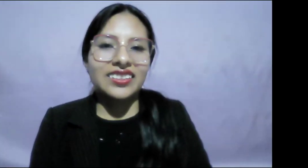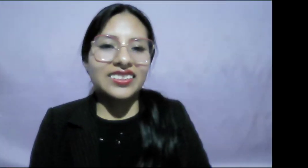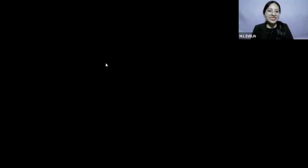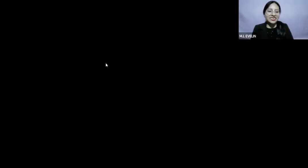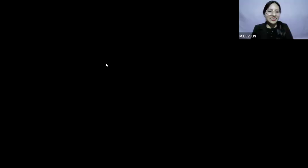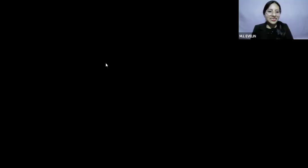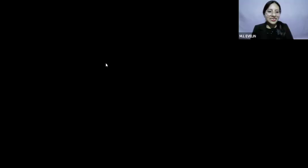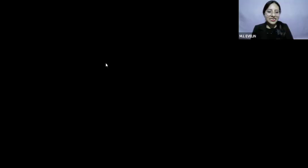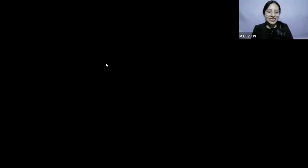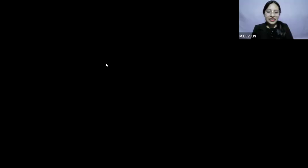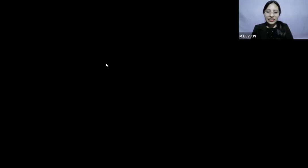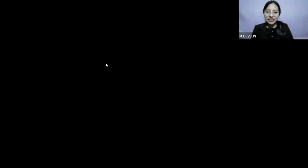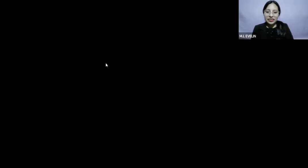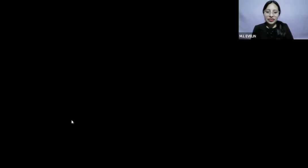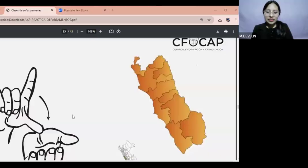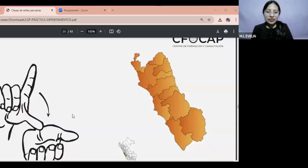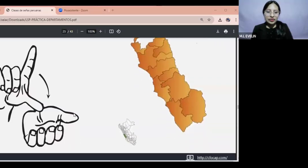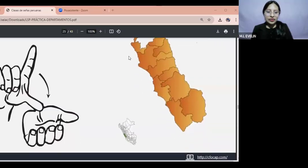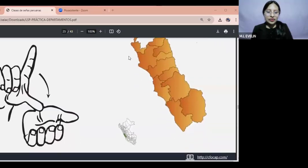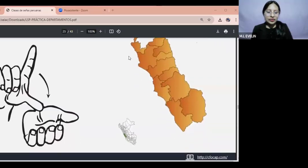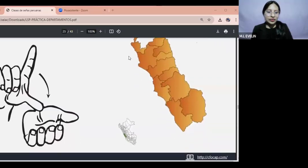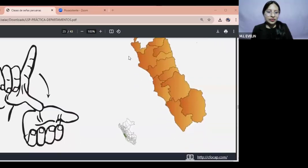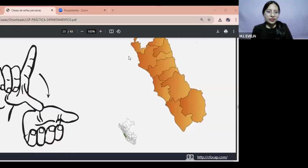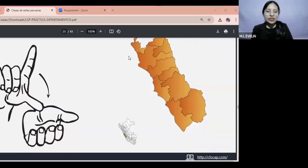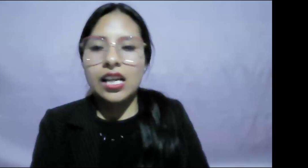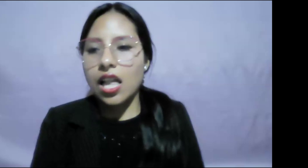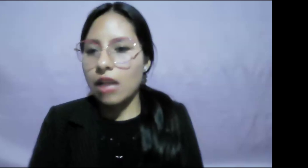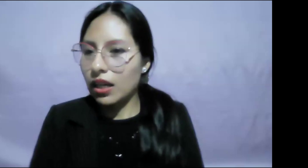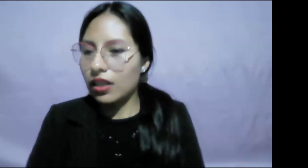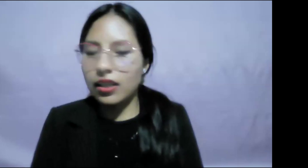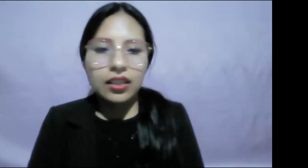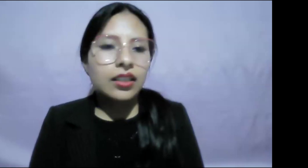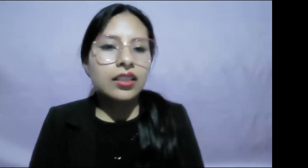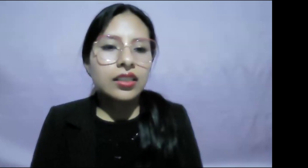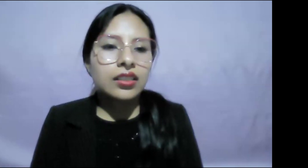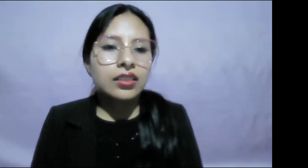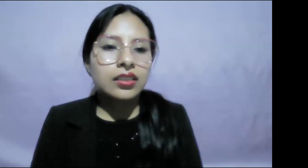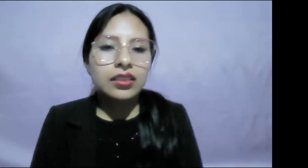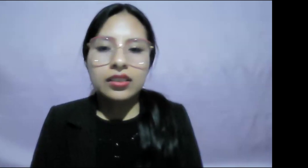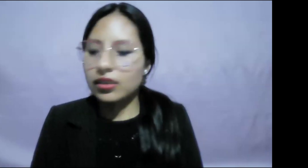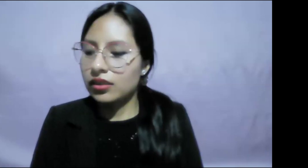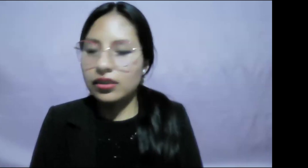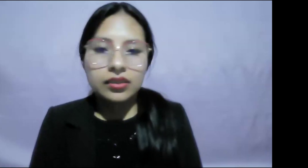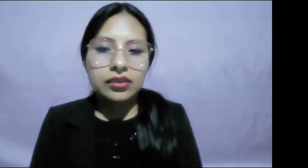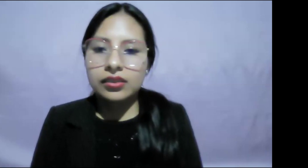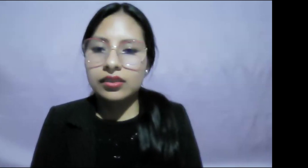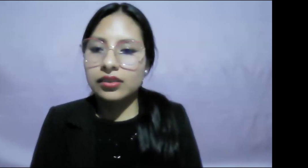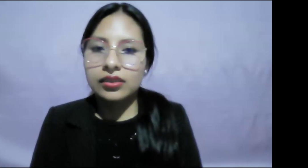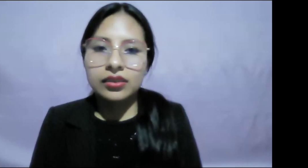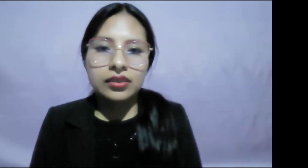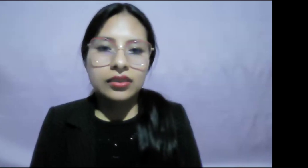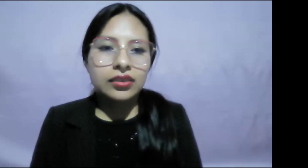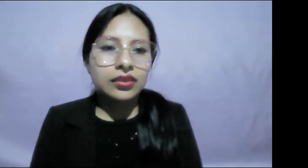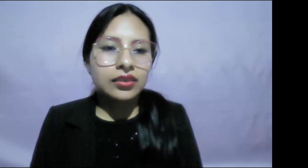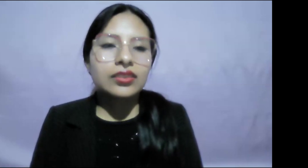bien continuamos con lima Ajá Lima por ahí alguien había una mano prendida y